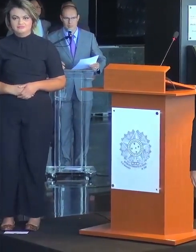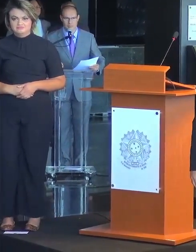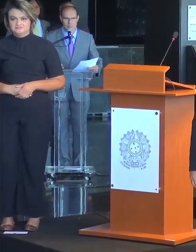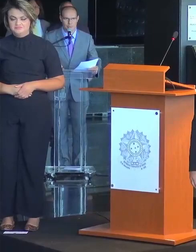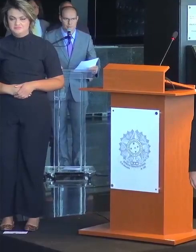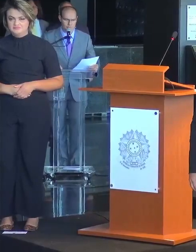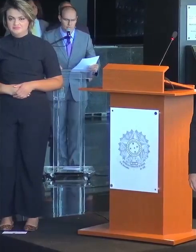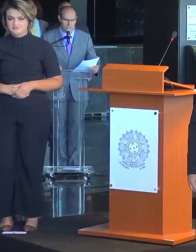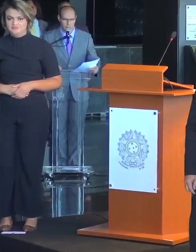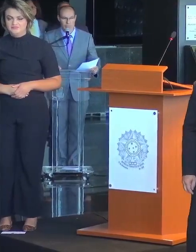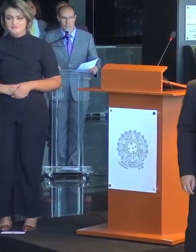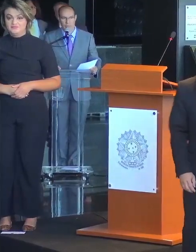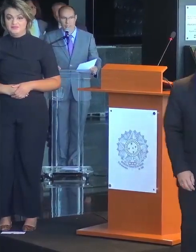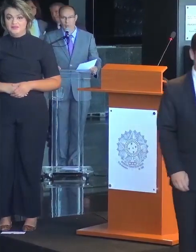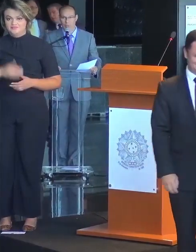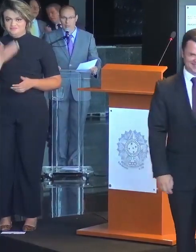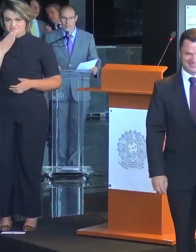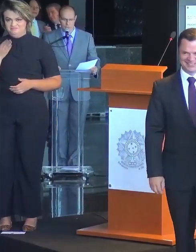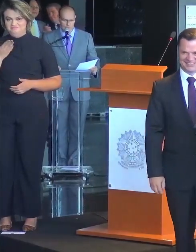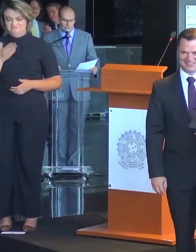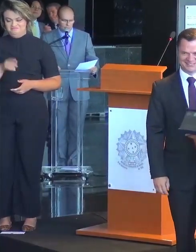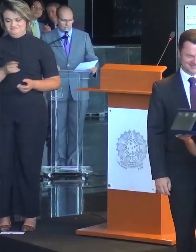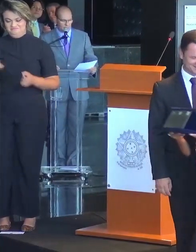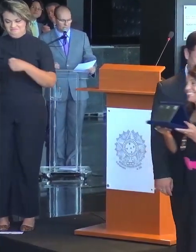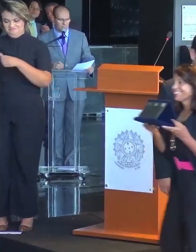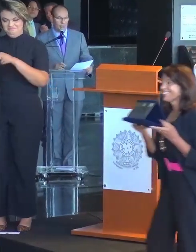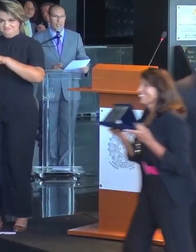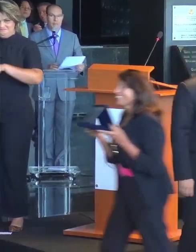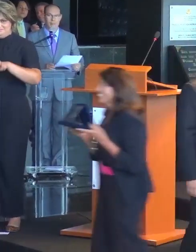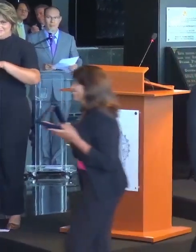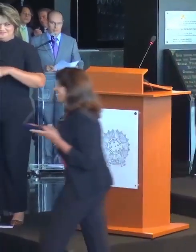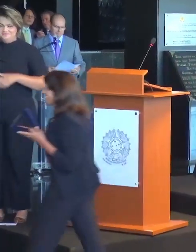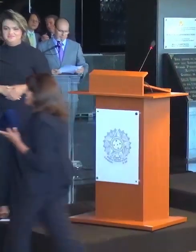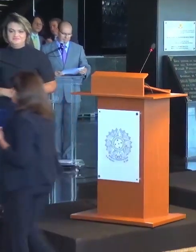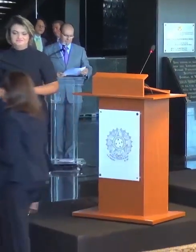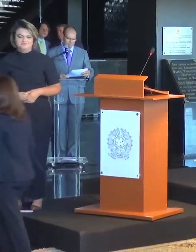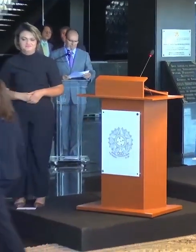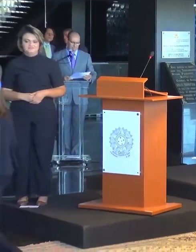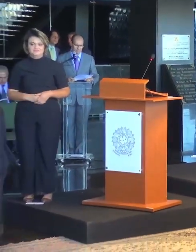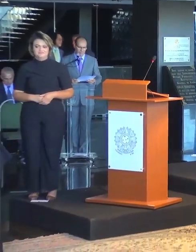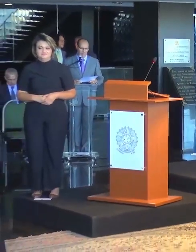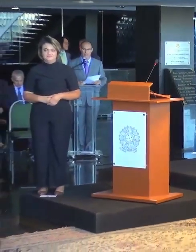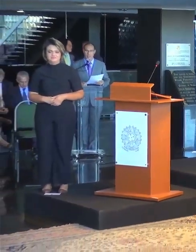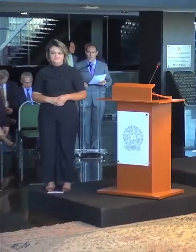Ok. Por favor, queiram retornar aos seus assentos.